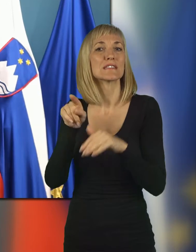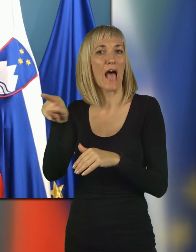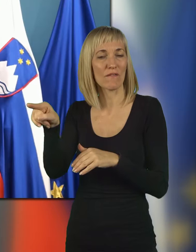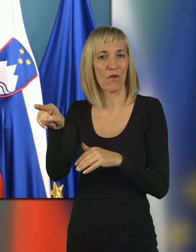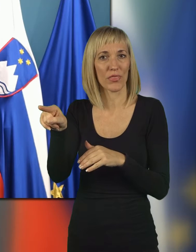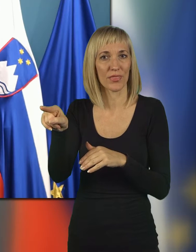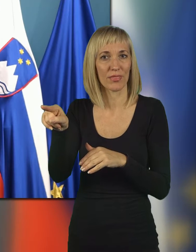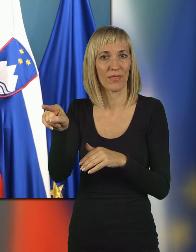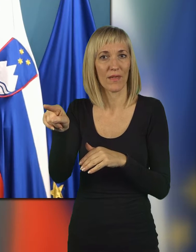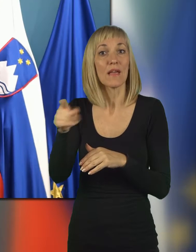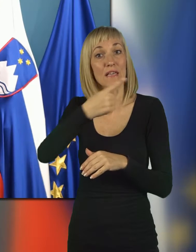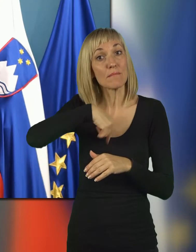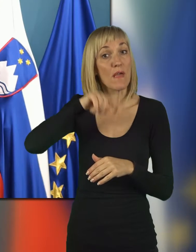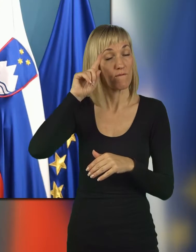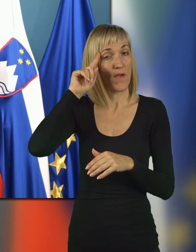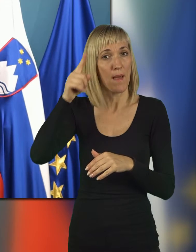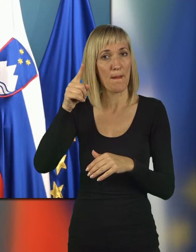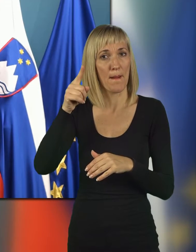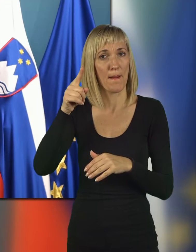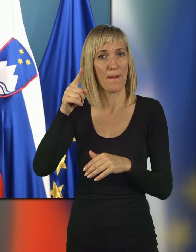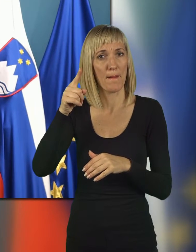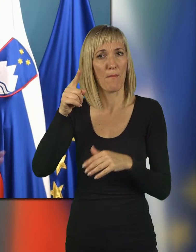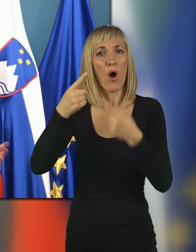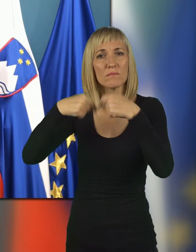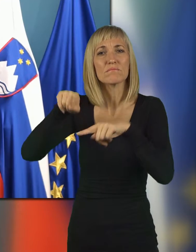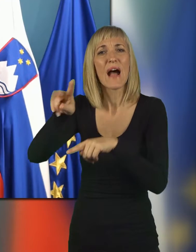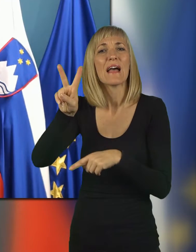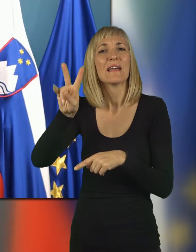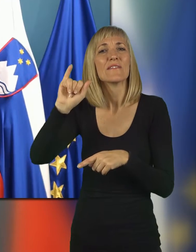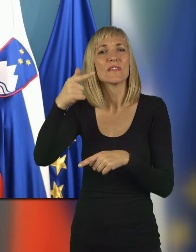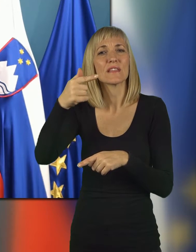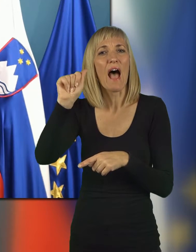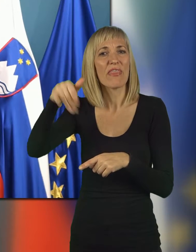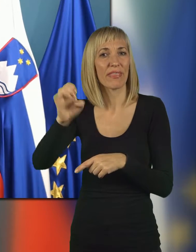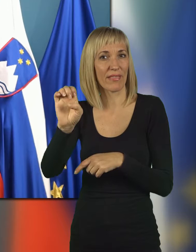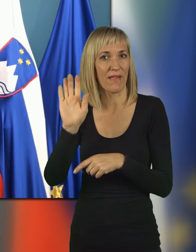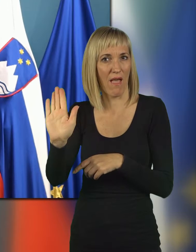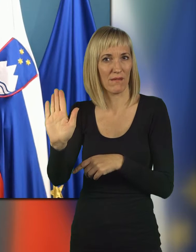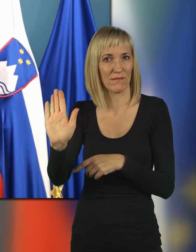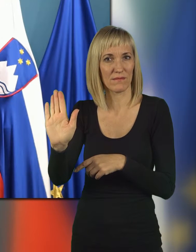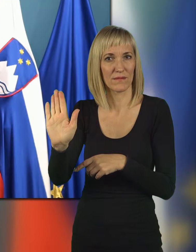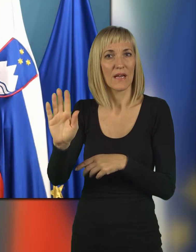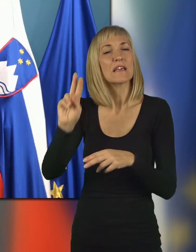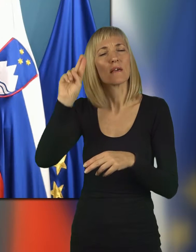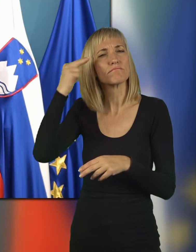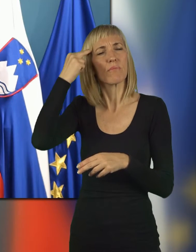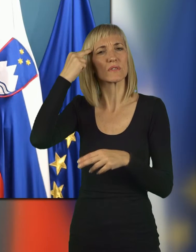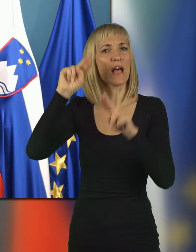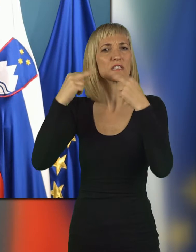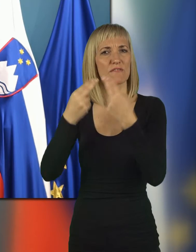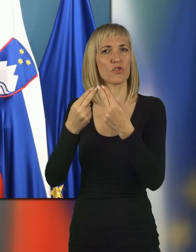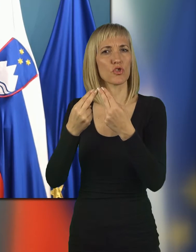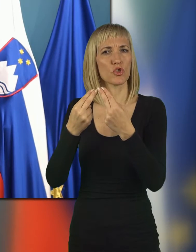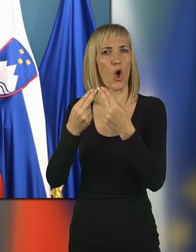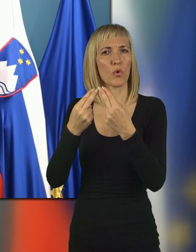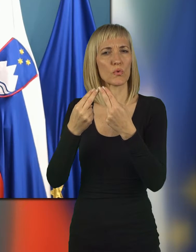zavoda, ki vemo v lokaciji Vitanje, kjer je tudi svetovno znan